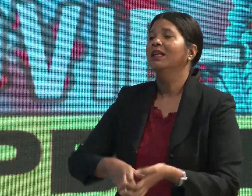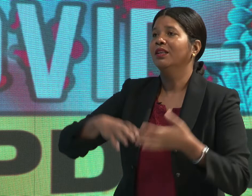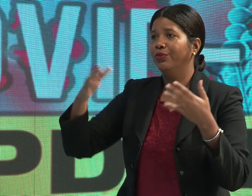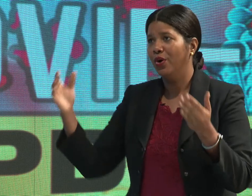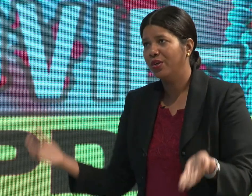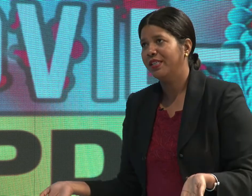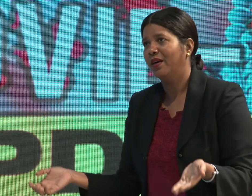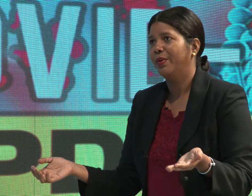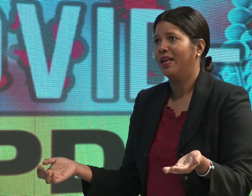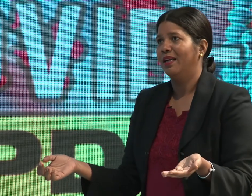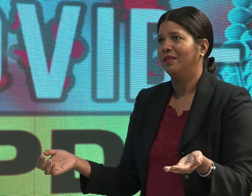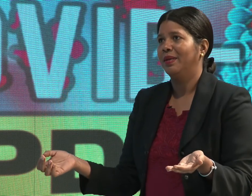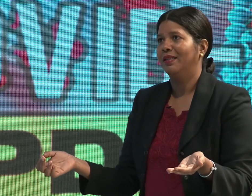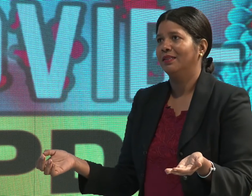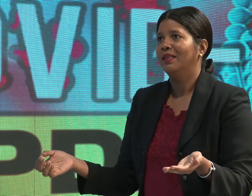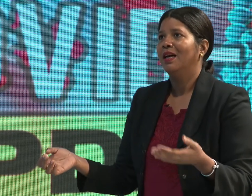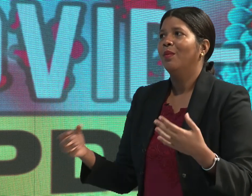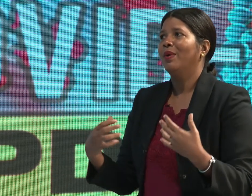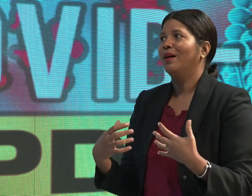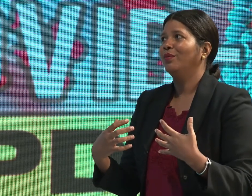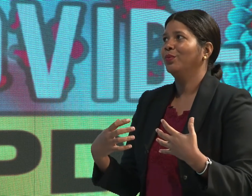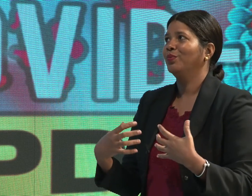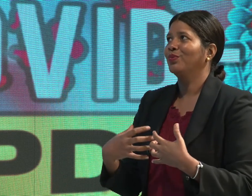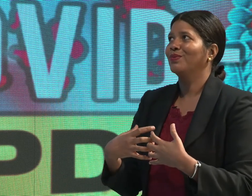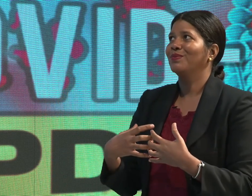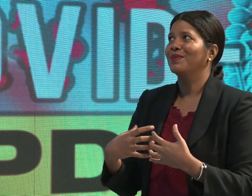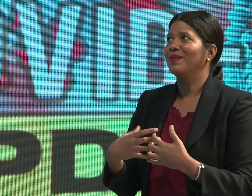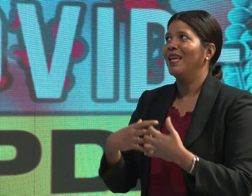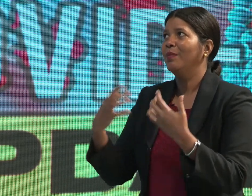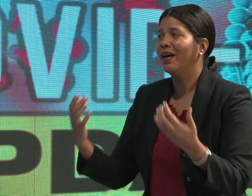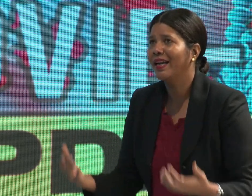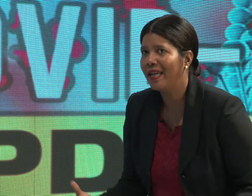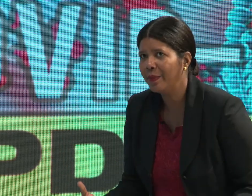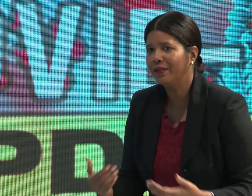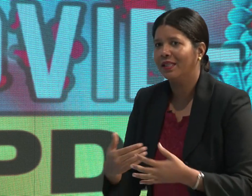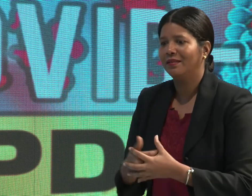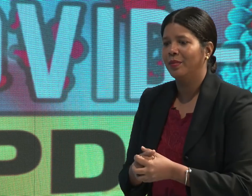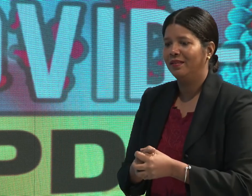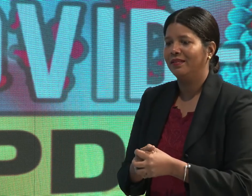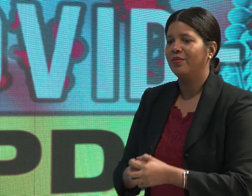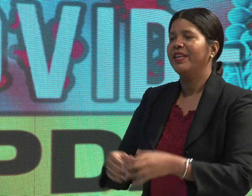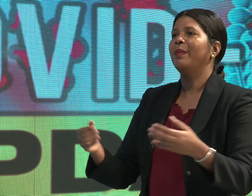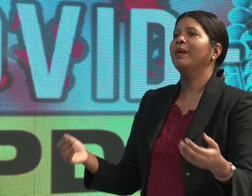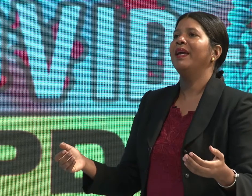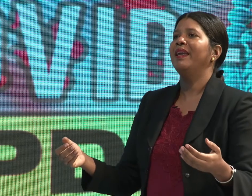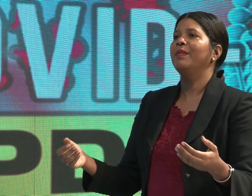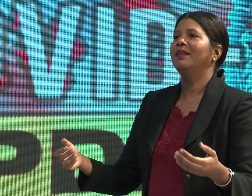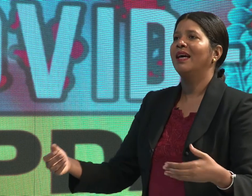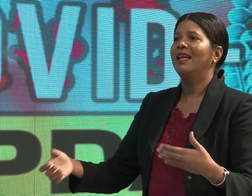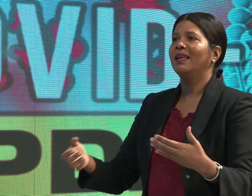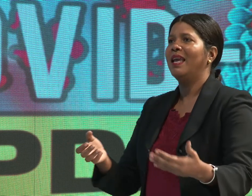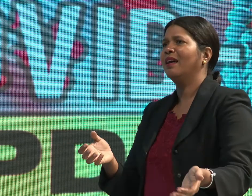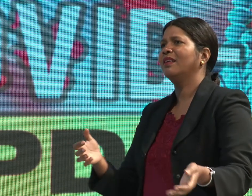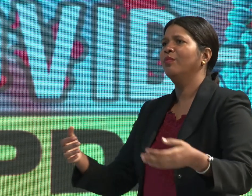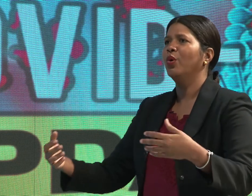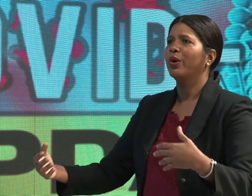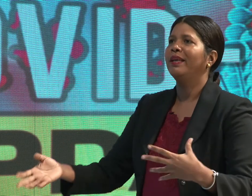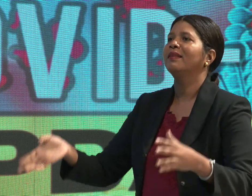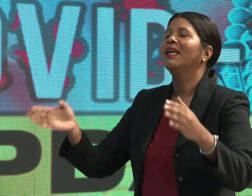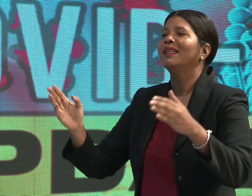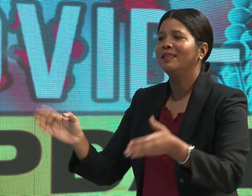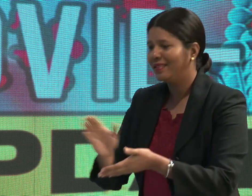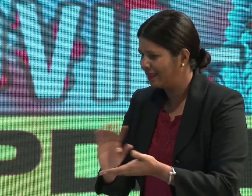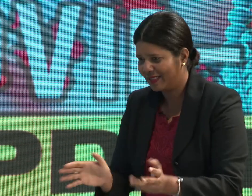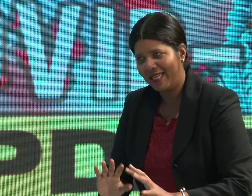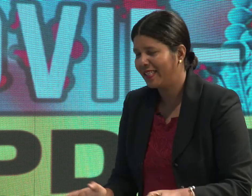vragen de volgende dag weer aan te melden. Maar ik begrijp het dat mensen zeggen van ja, maar ik ben eenmaal daar, kijk als er een boren